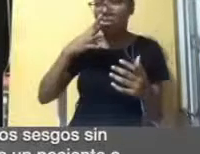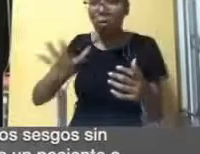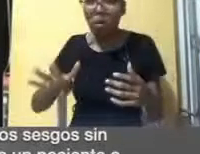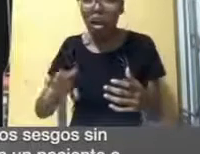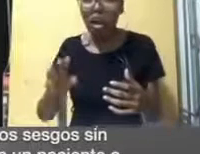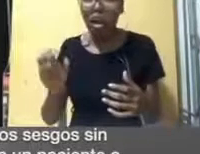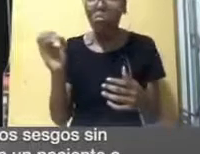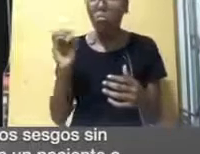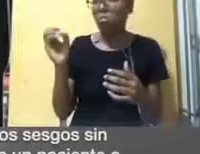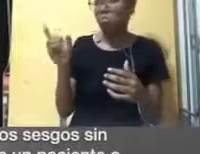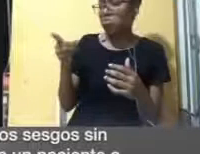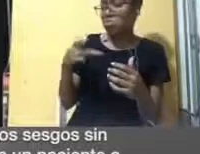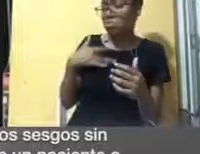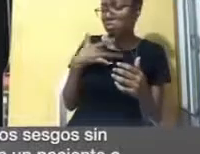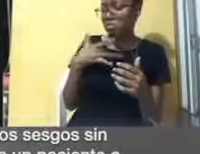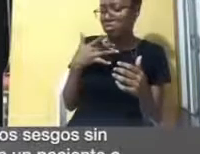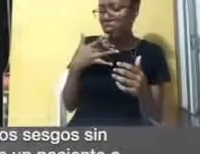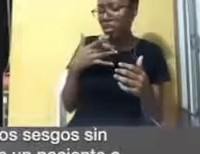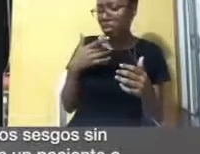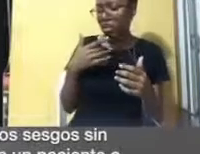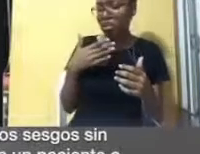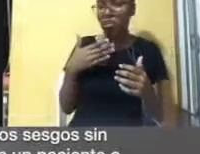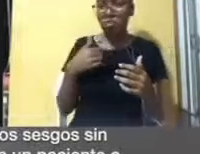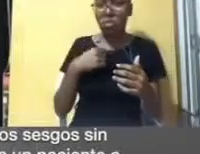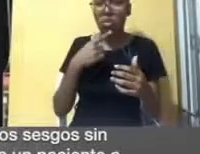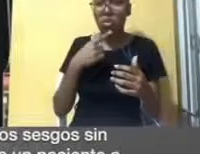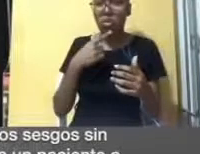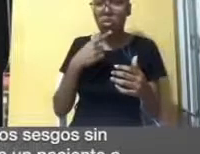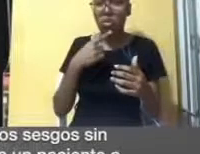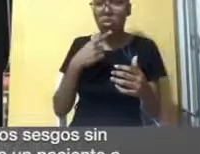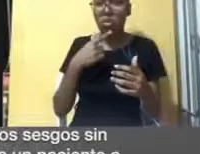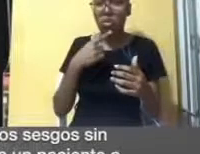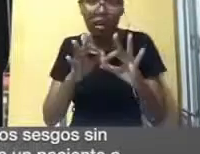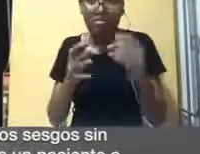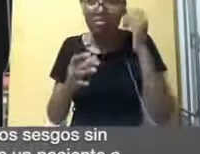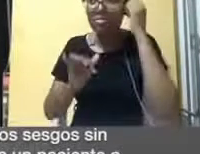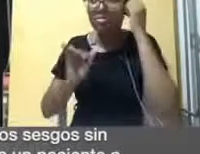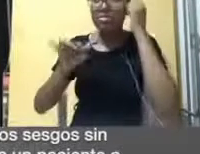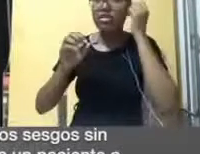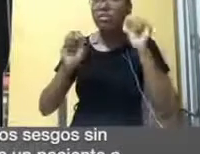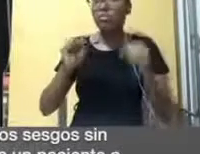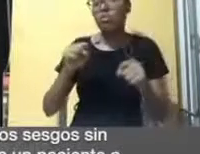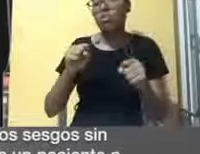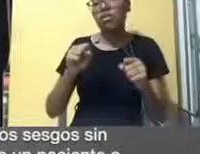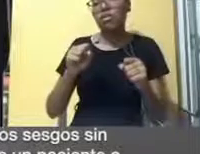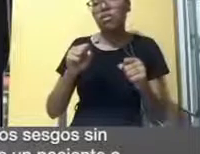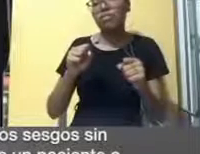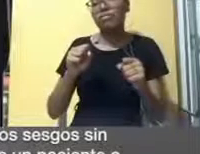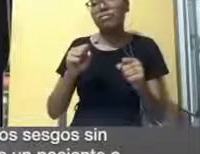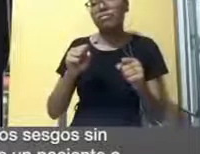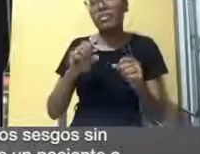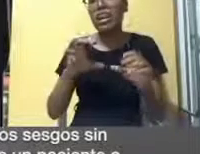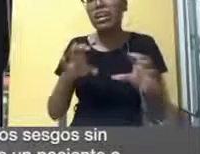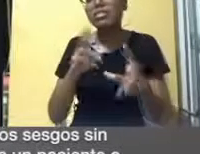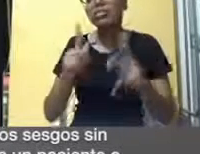o no cae bien o algo así. Eso puede ofender grandemente a las personas sordas. Las personas sordas tienen